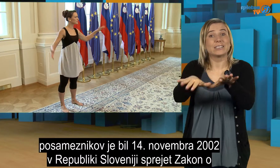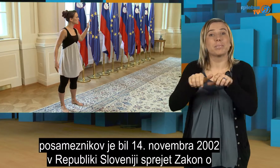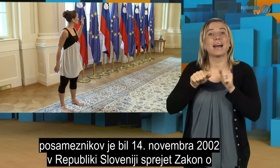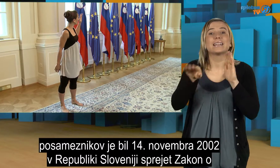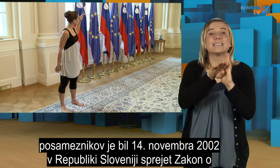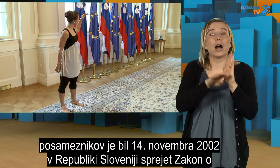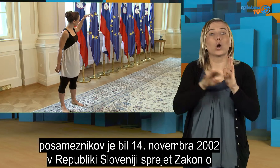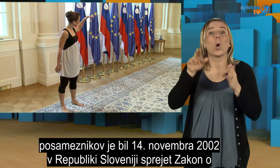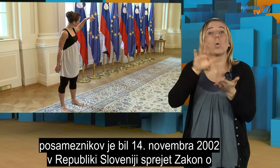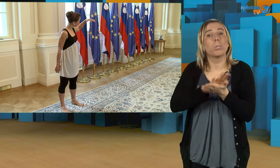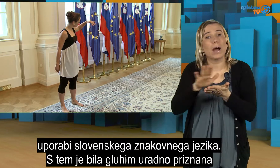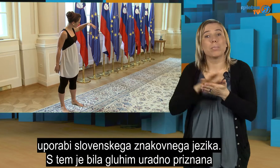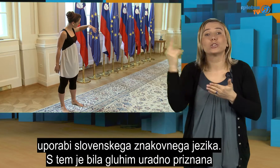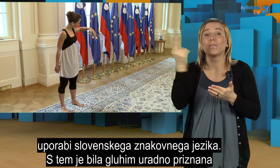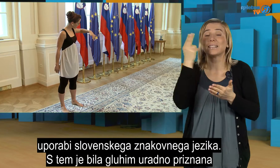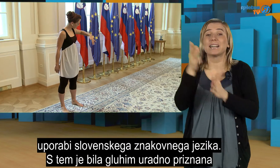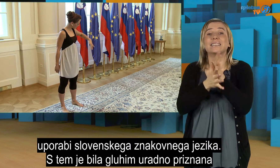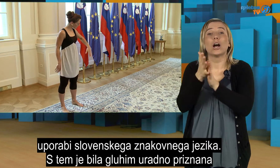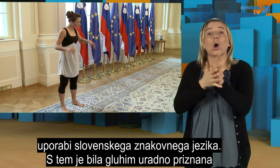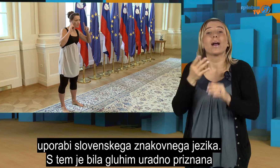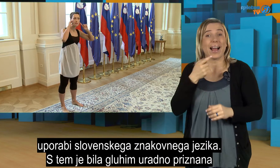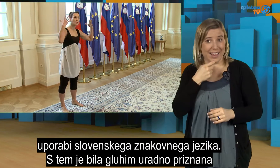uporabi slovenskega znakovnega jezika.